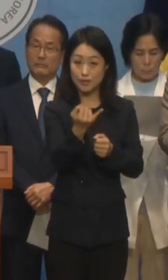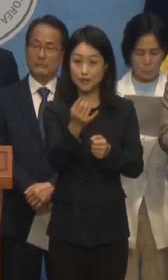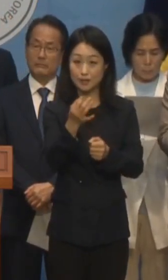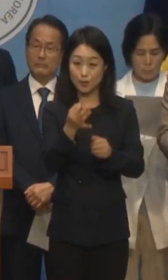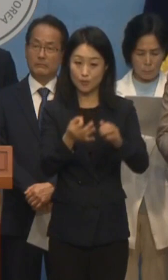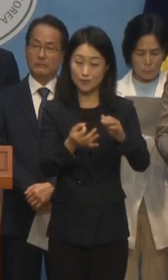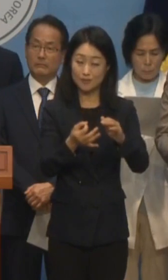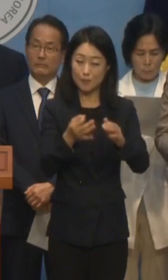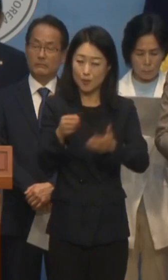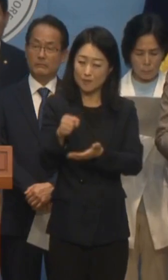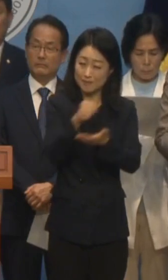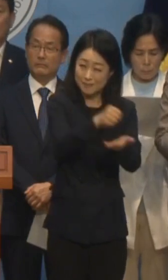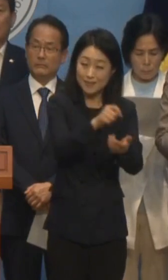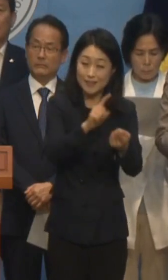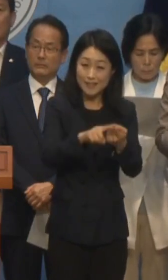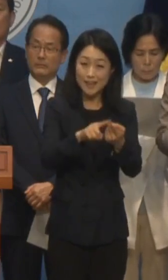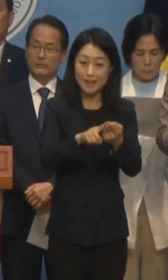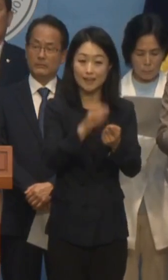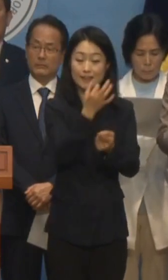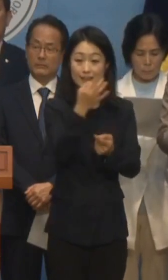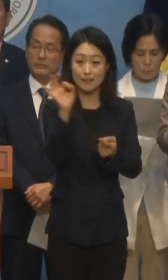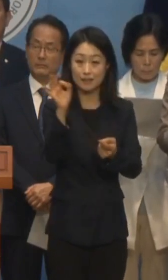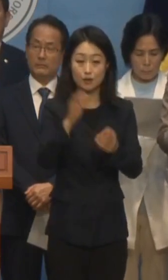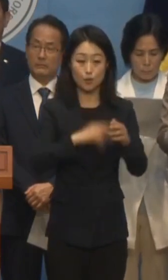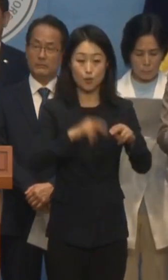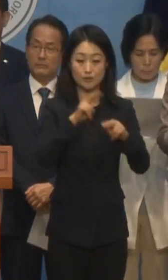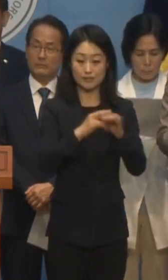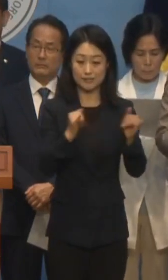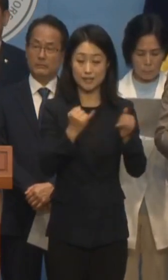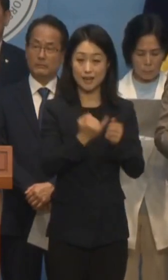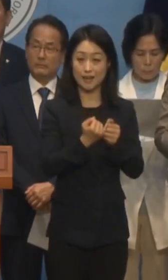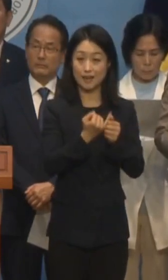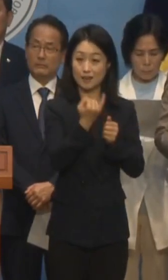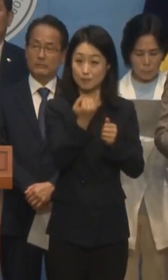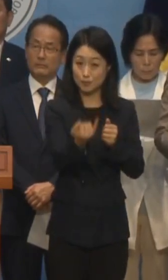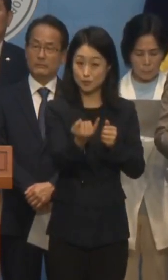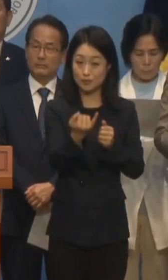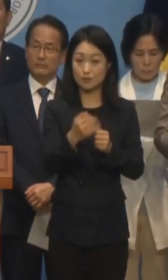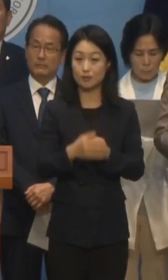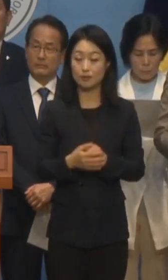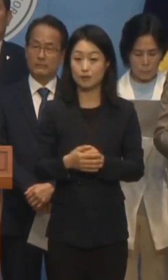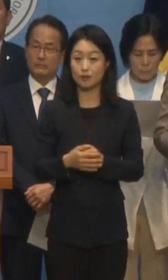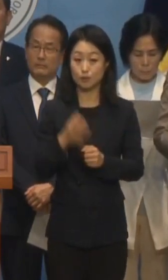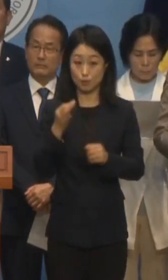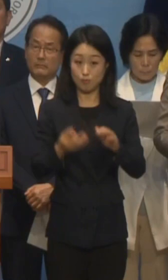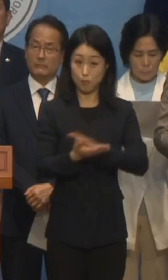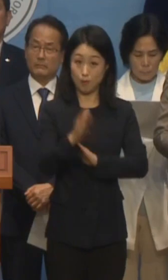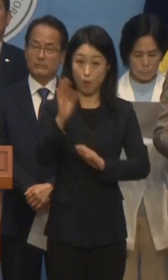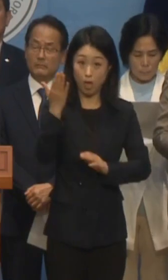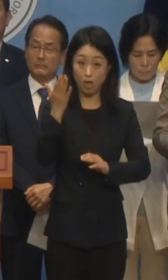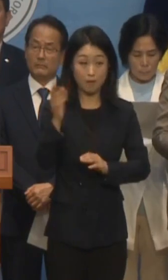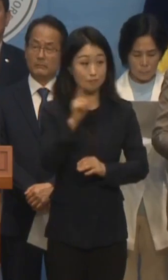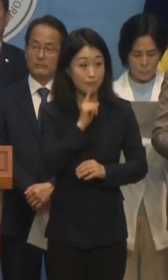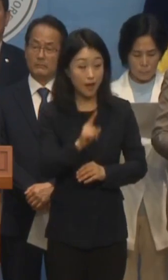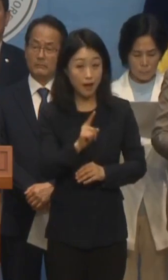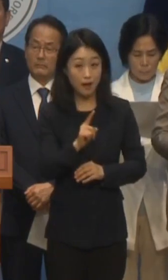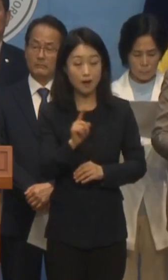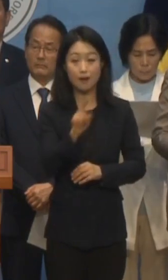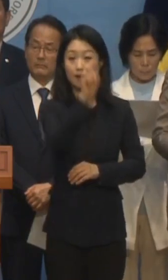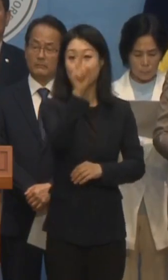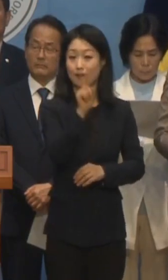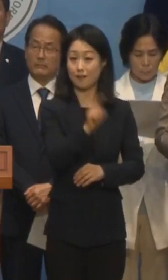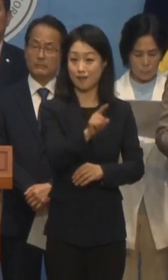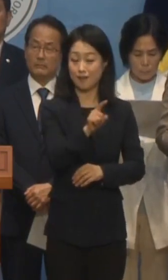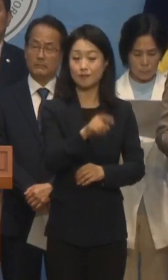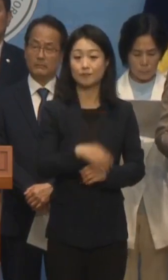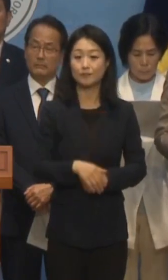옹호하는 것은 공직자 배우자가 금품 수수를 하라는 뜻이 아니라는 것이고 그게 무슨 말입니까? 그